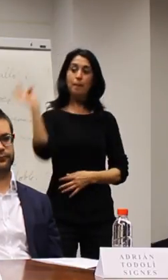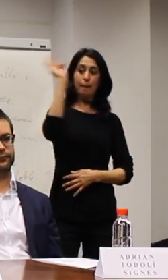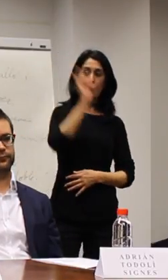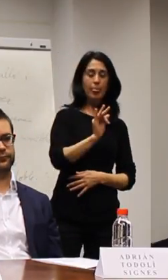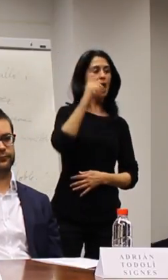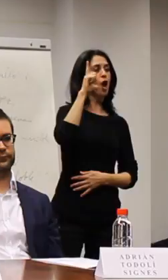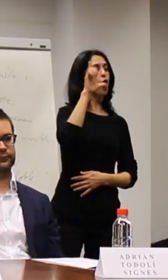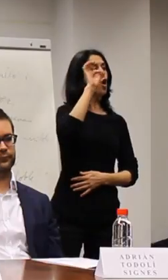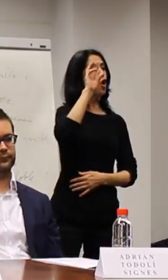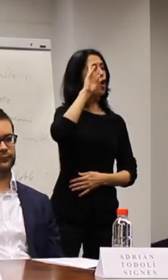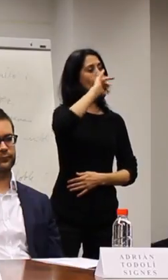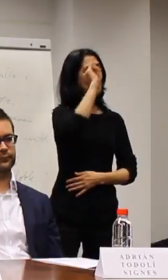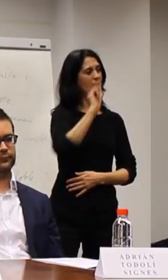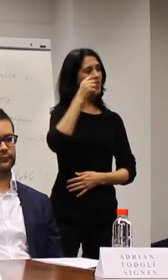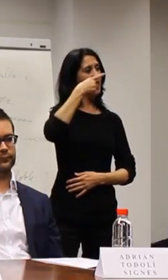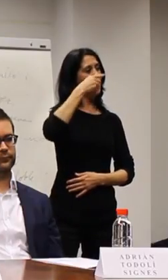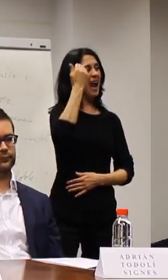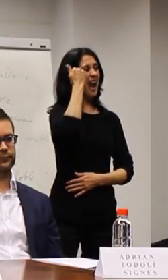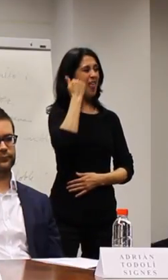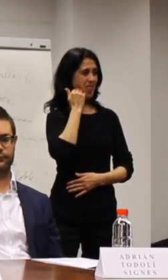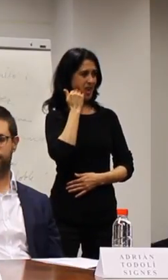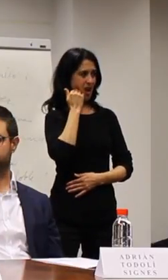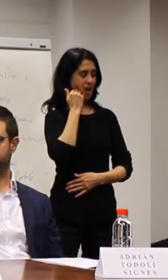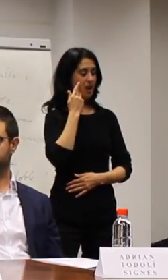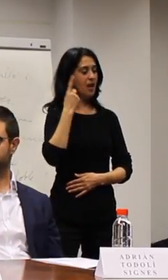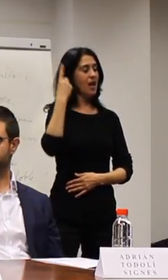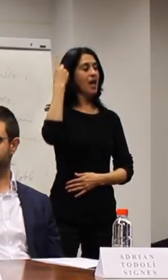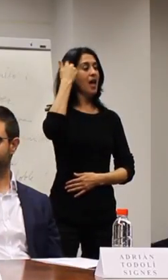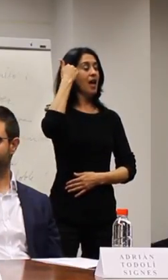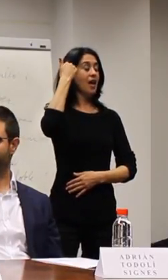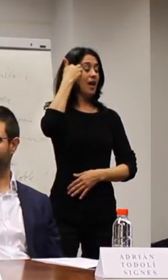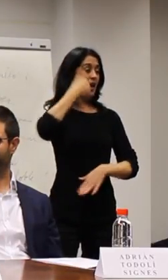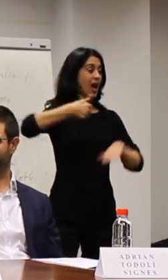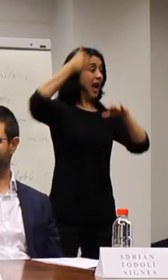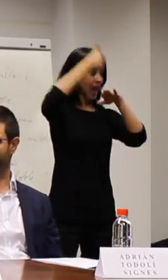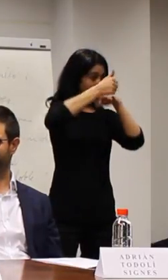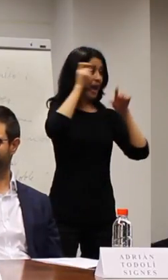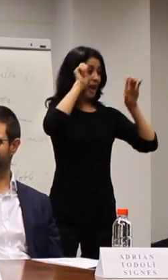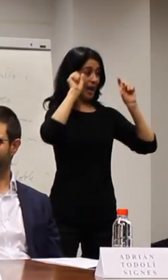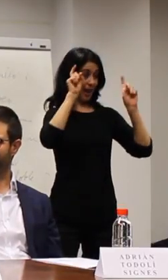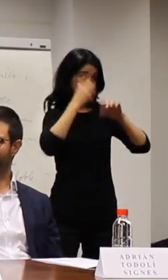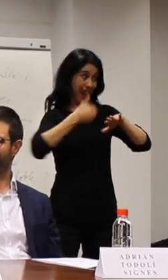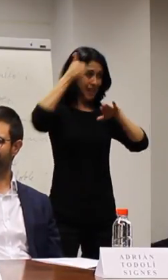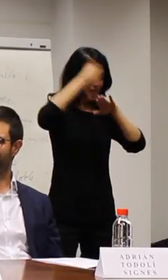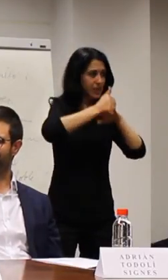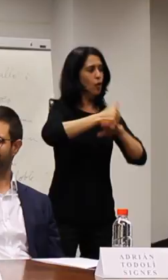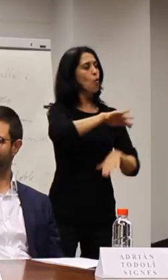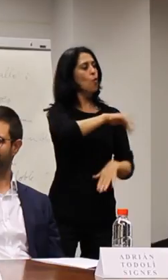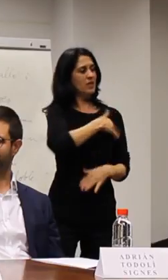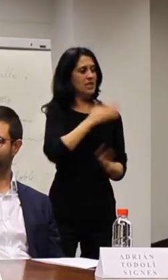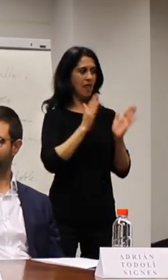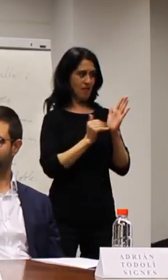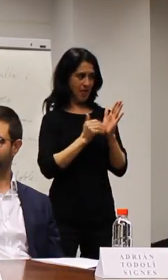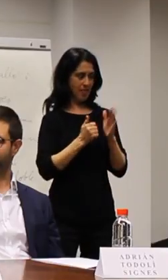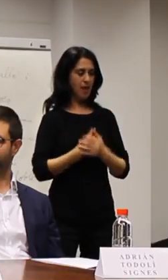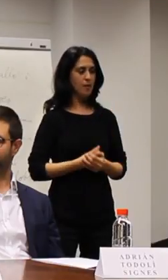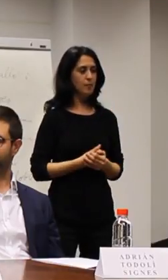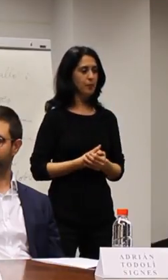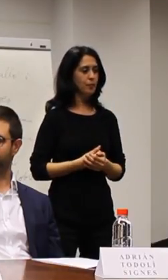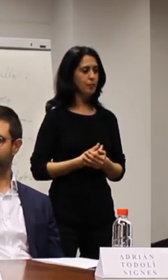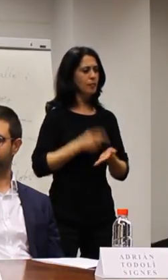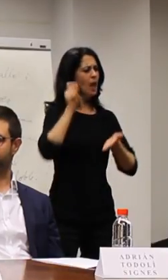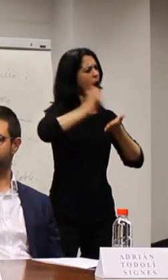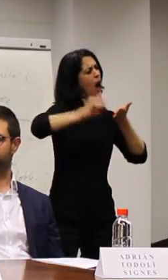del Derecho del Trabajo de la Universidad Politécnica de Valencia, antes de la Universidad de Valencia, donde yo lo conocí dándome clases. Es autor de